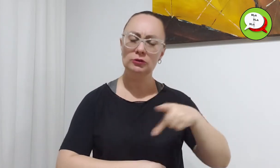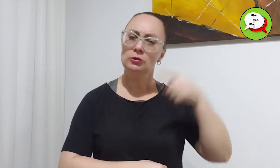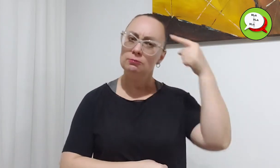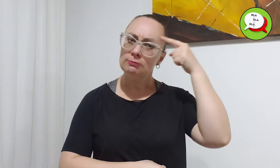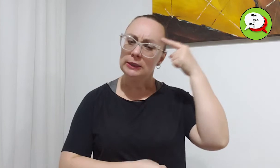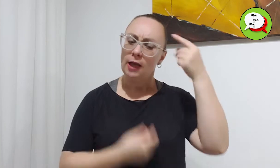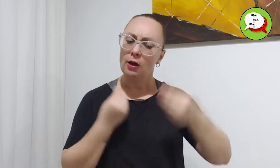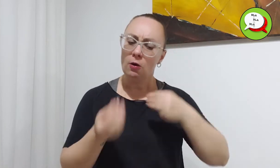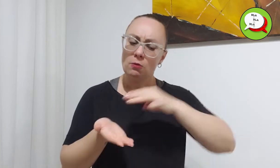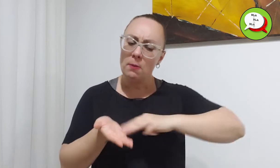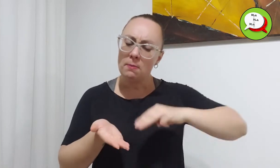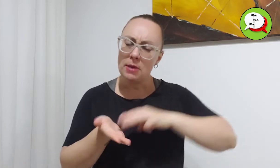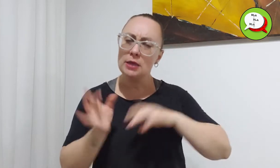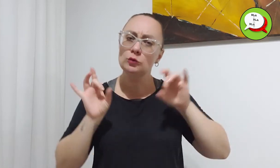método específico